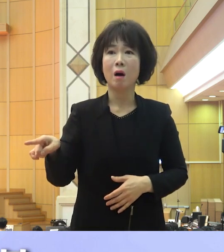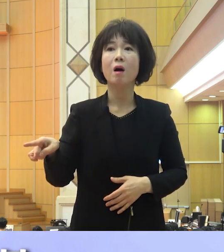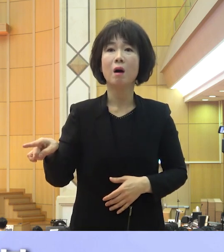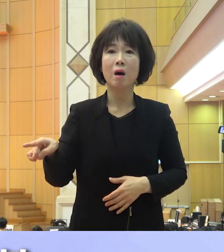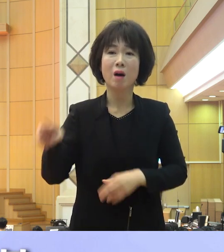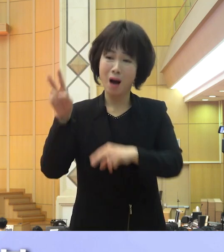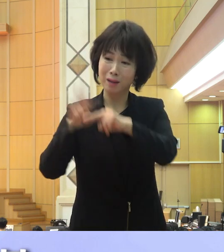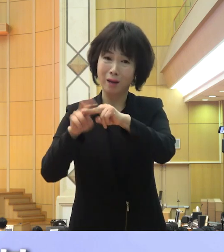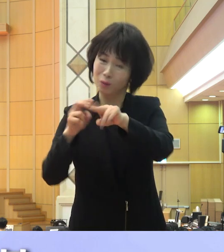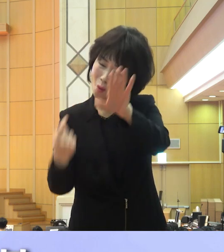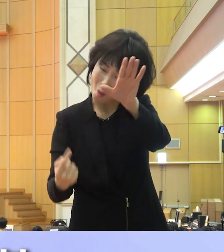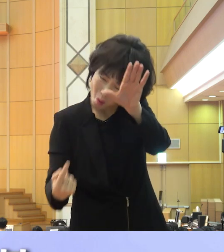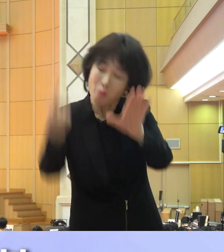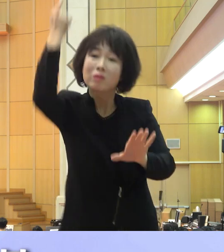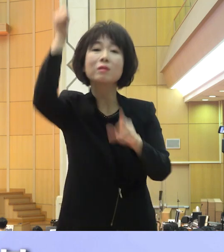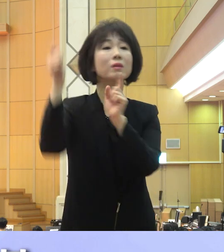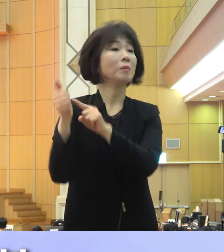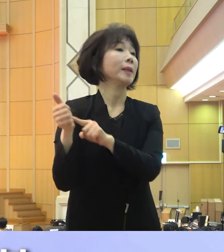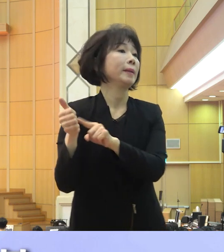고위직에 있는